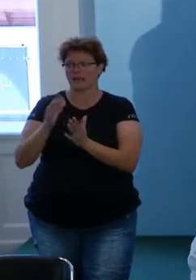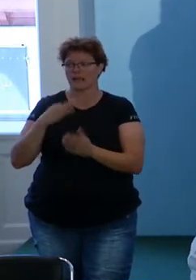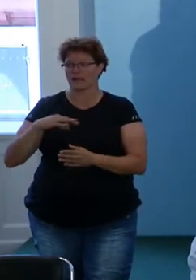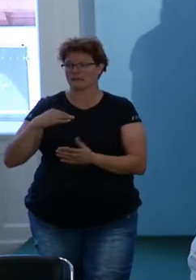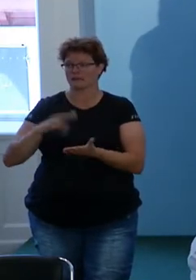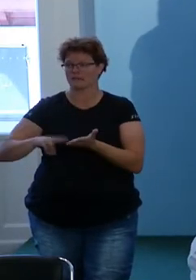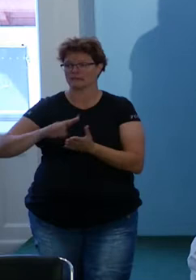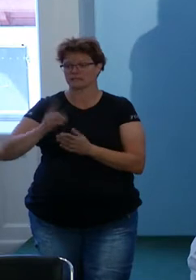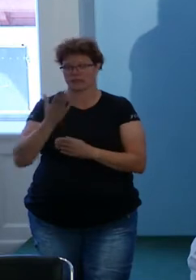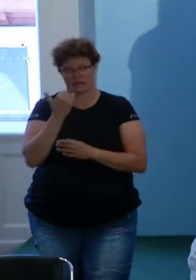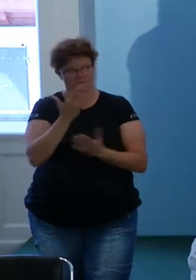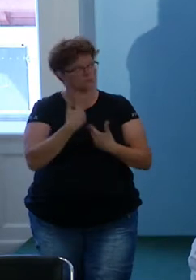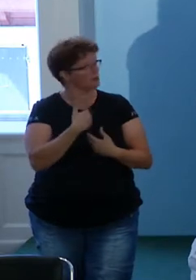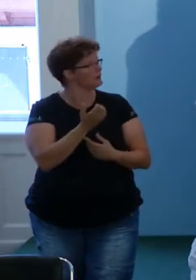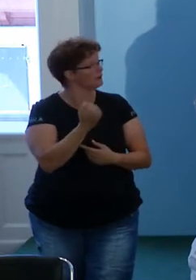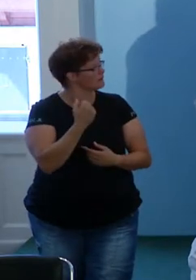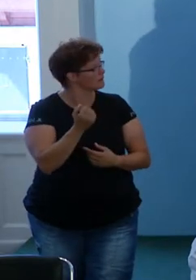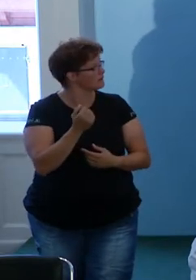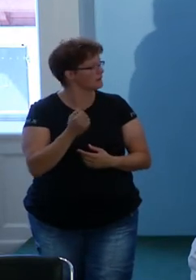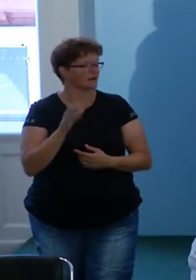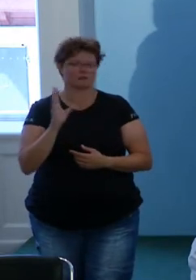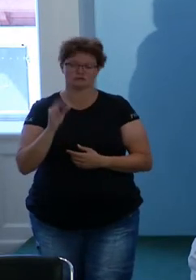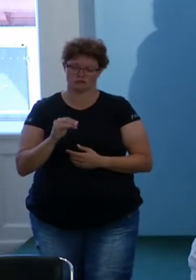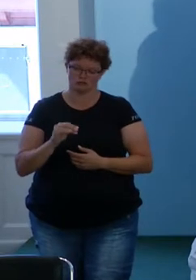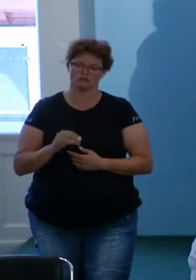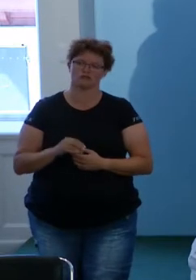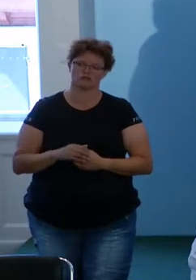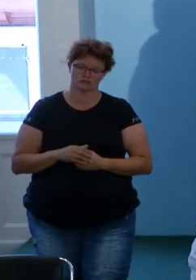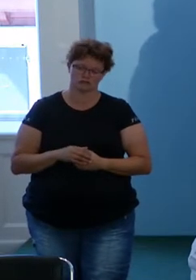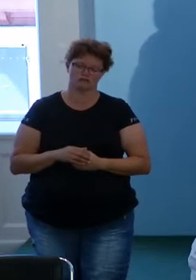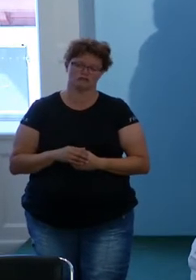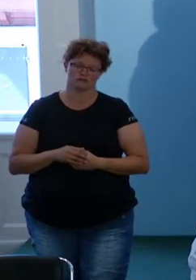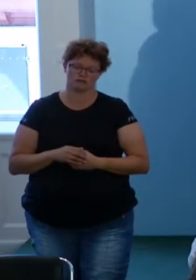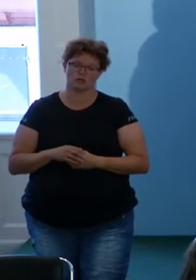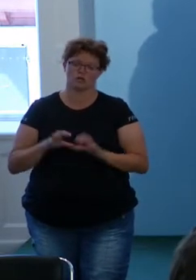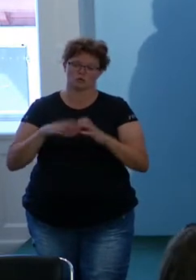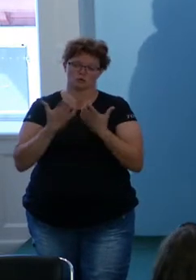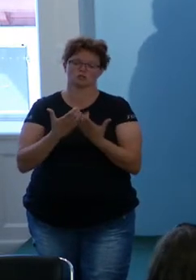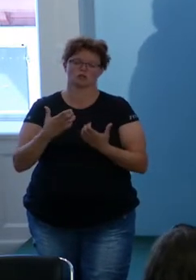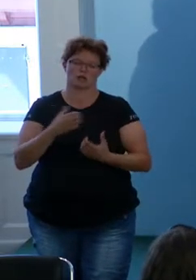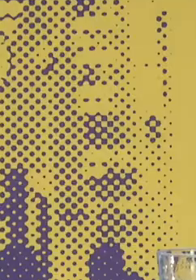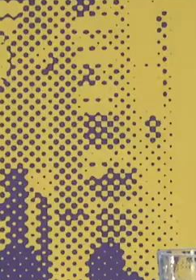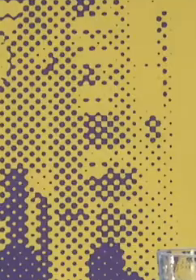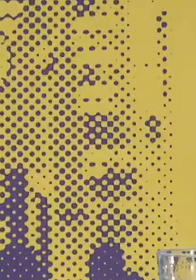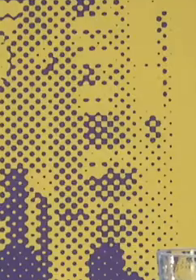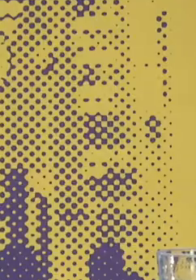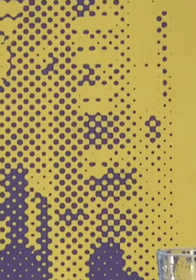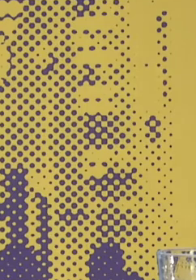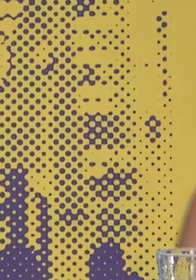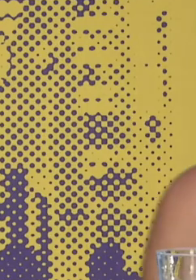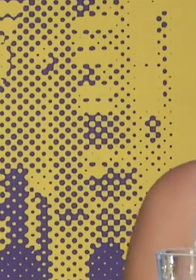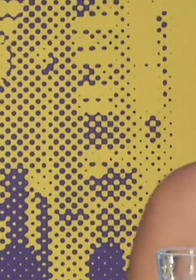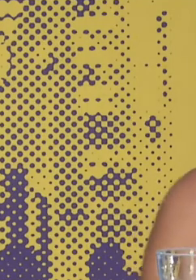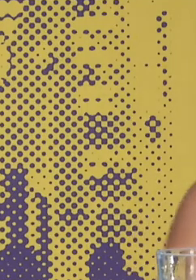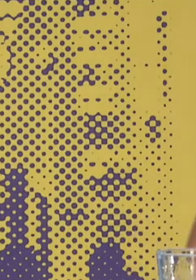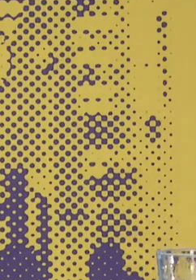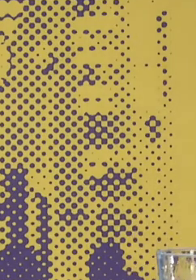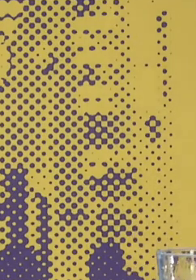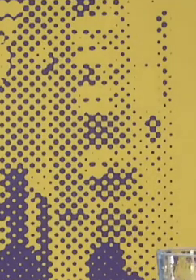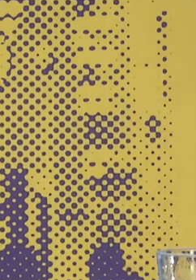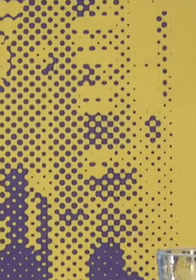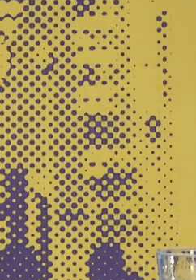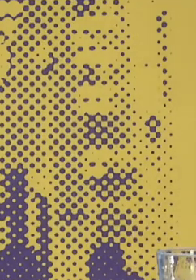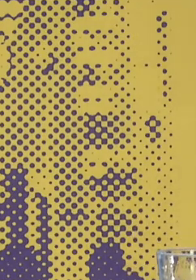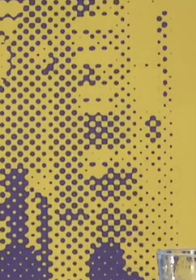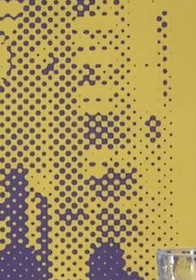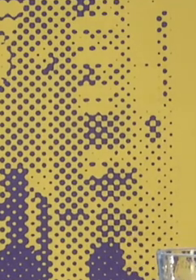Kan vi få en liten nick på den? Det är ju så att säga, Socialdepartementet pratar alltid med Läkemedelsverket. Jag vet, jag tänkte mest specifikt om de frågeställningar som jag har